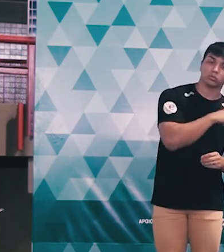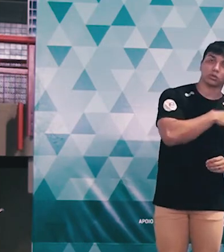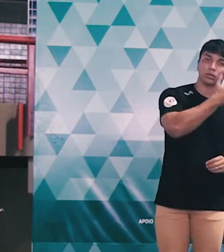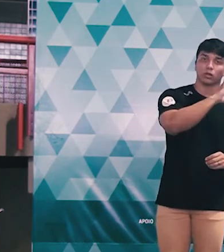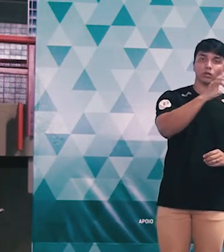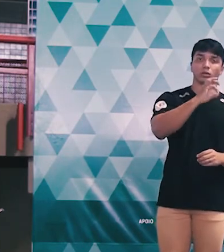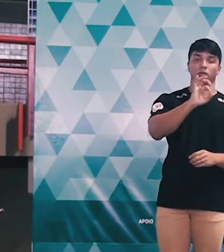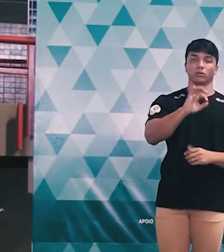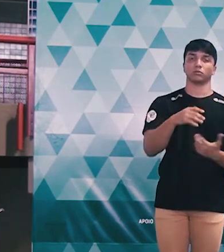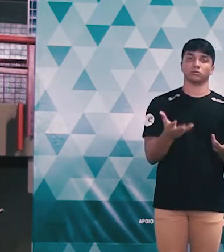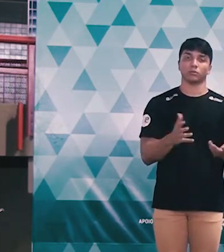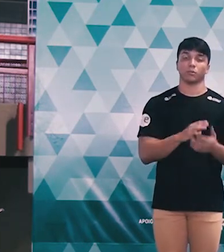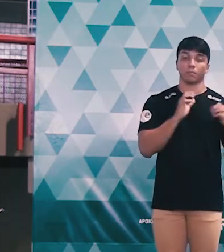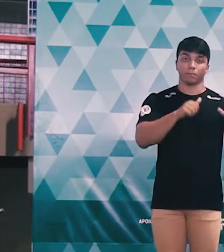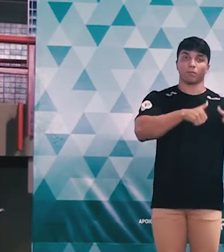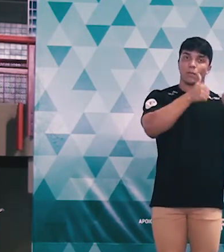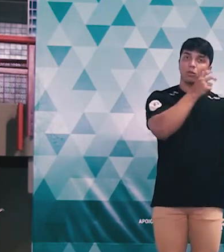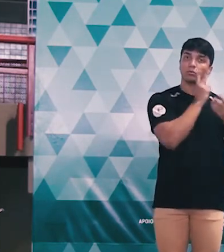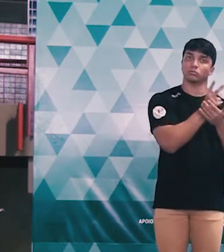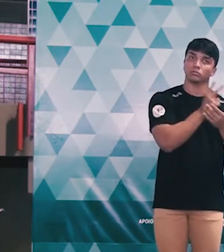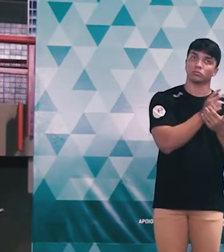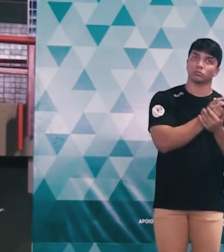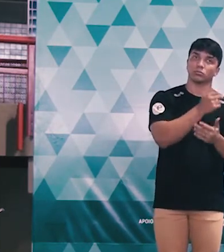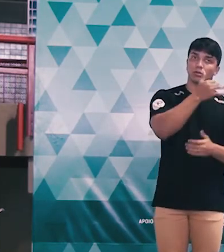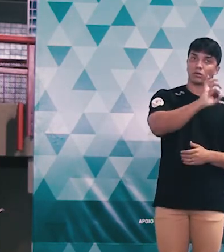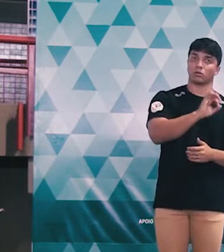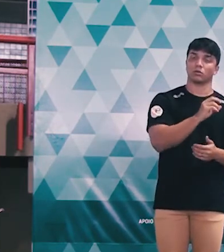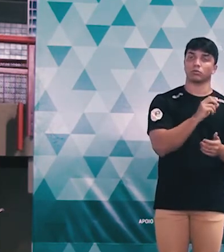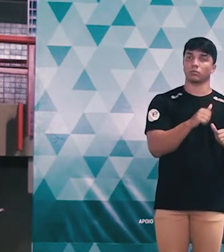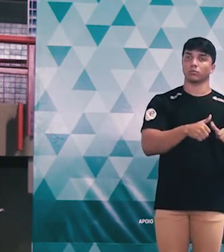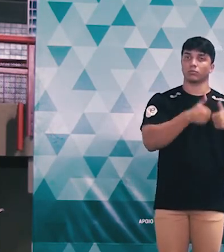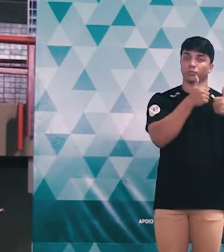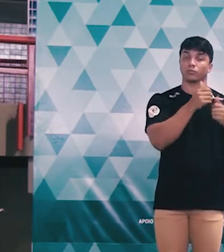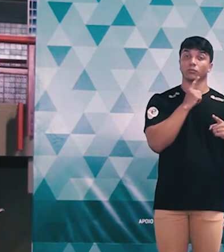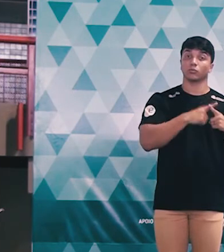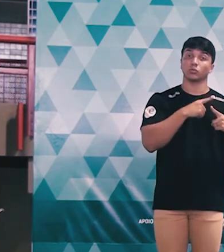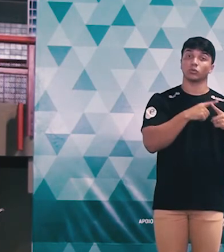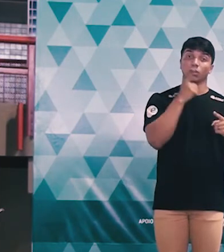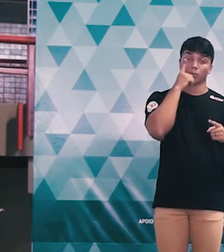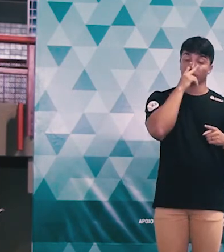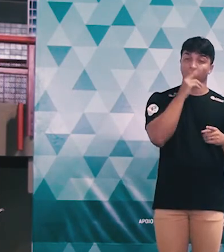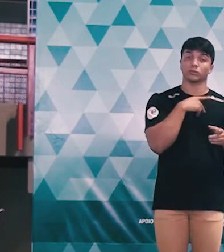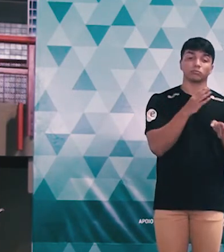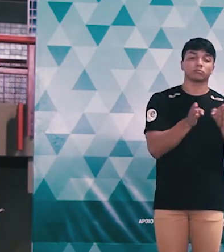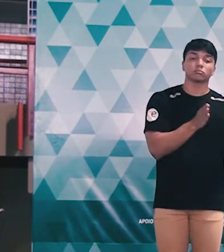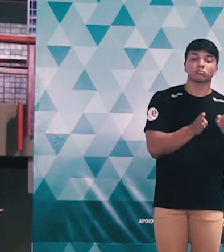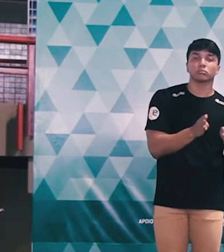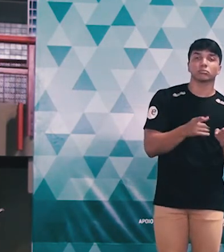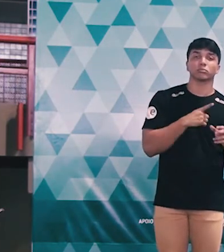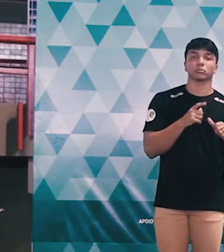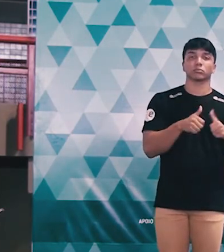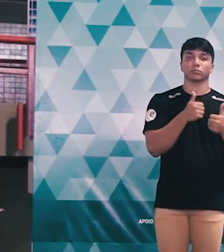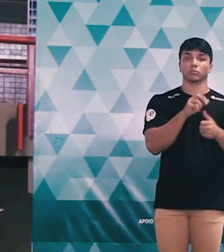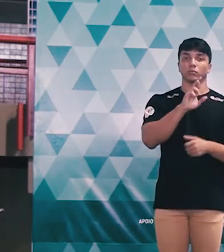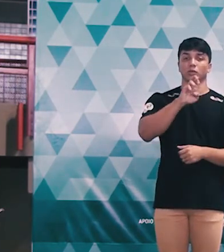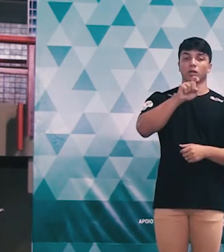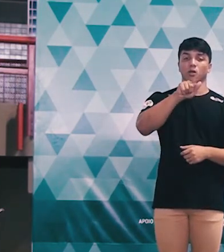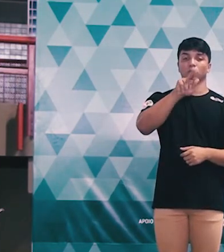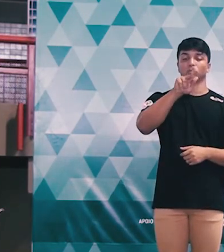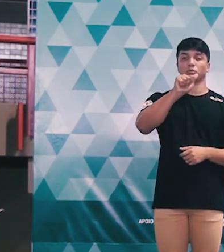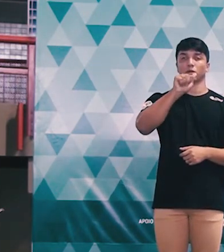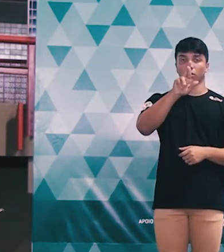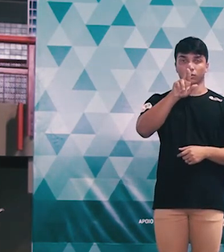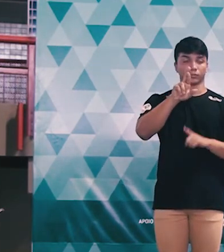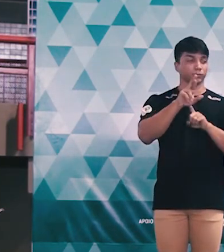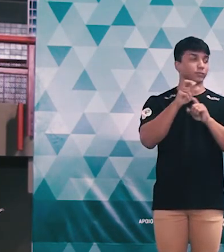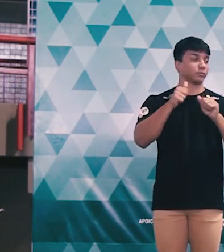pontos? É melhor aquele que em todas as partidas fez 10, porque ele é um atleta mais regular. Então,